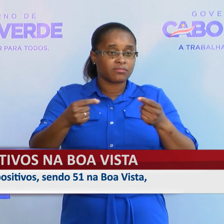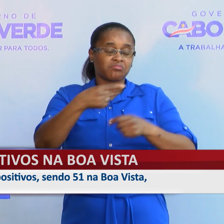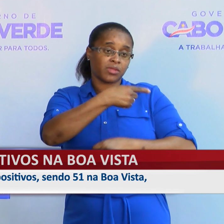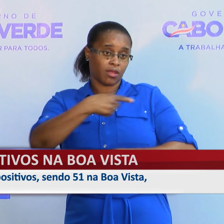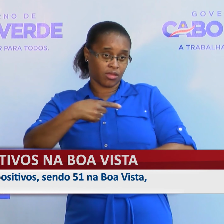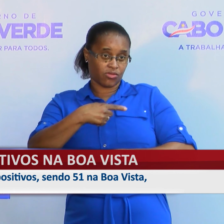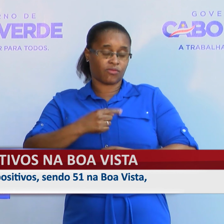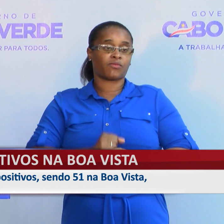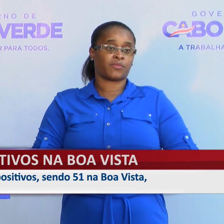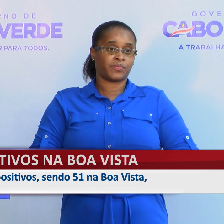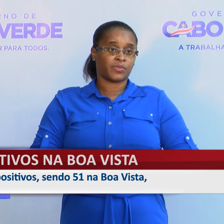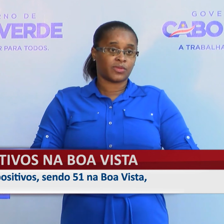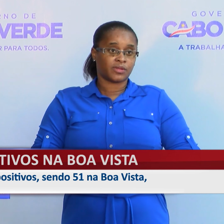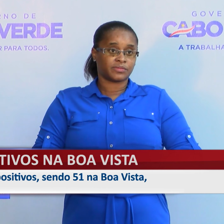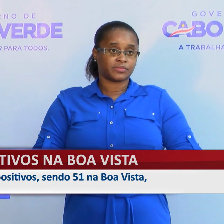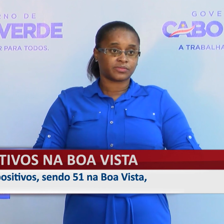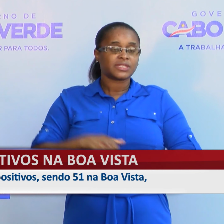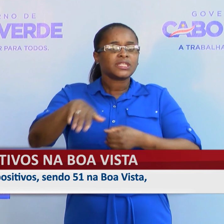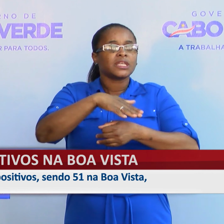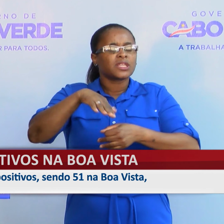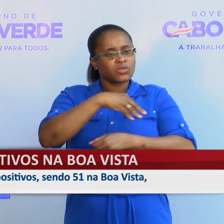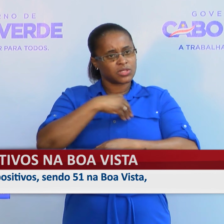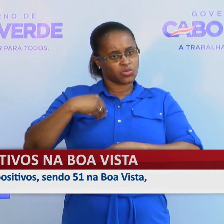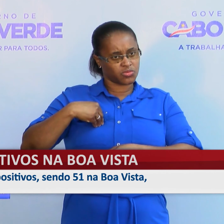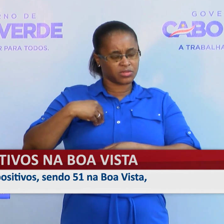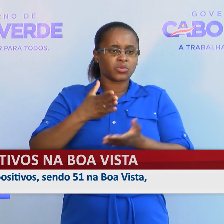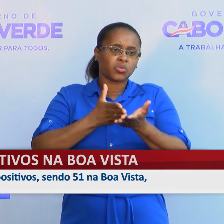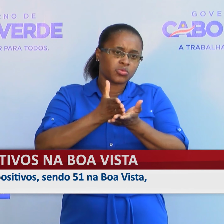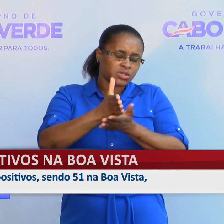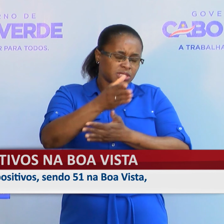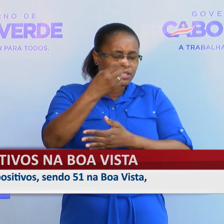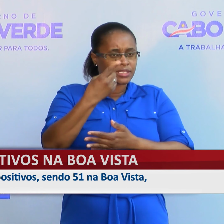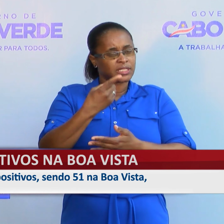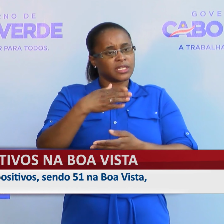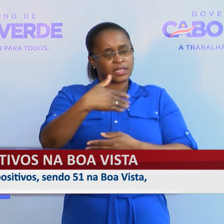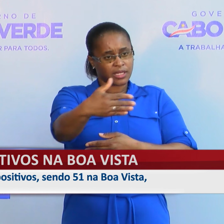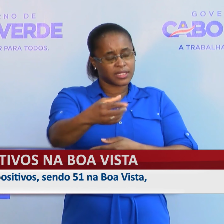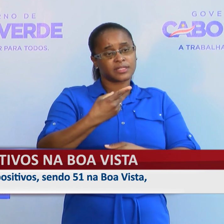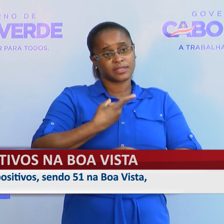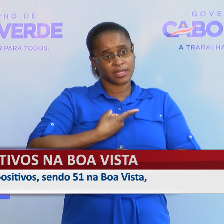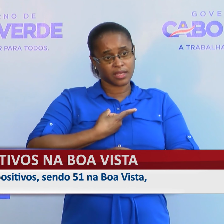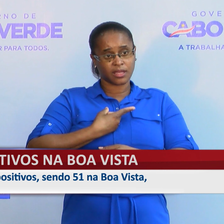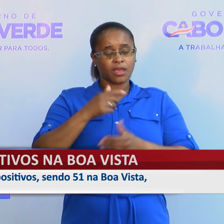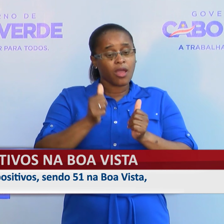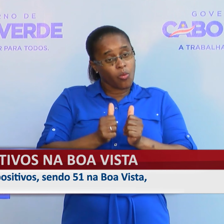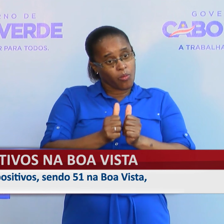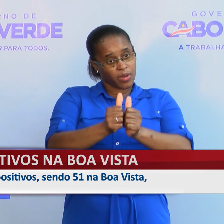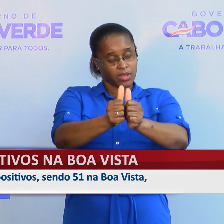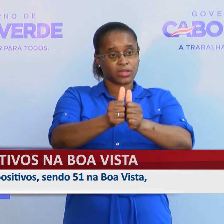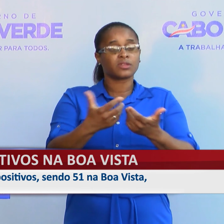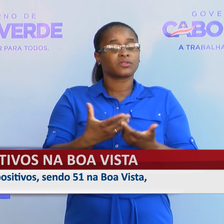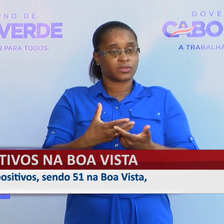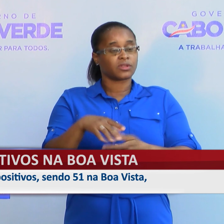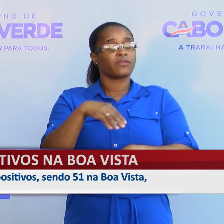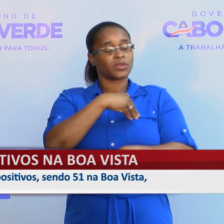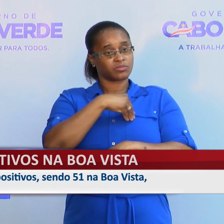negativo, o seu estado de saúde continuará a ser acompanhado através das autoridades sanitárias